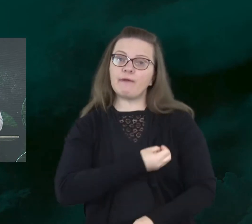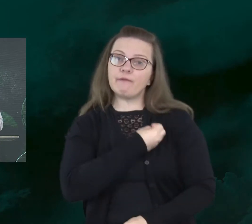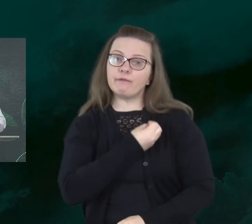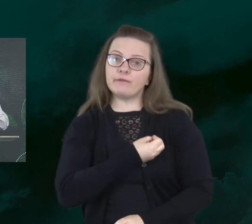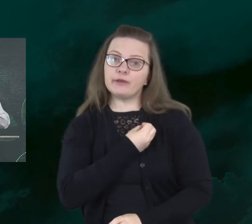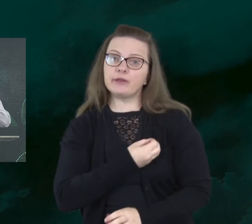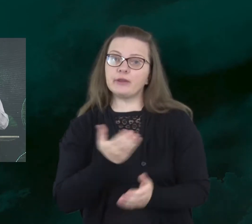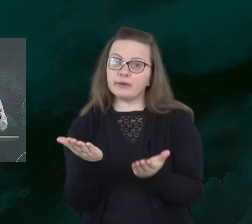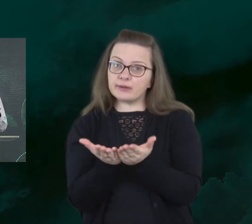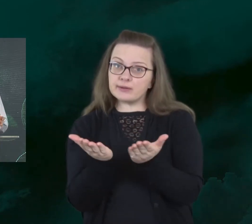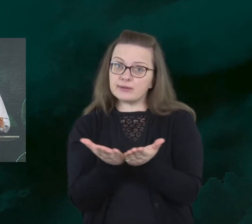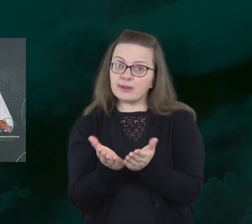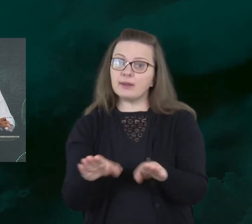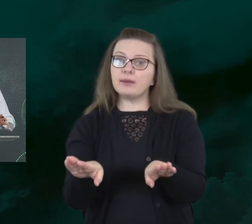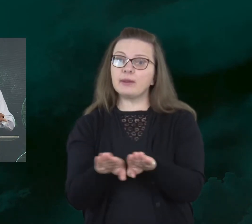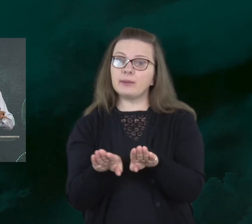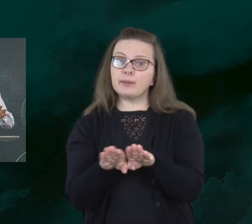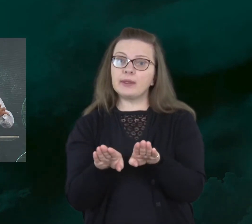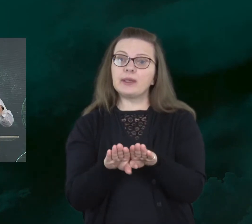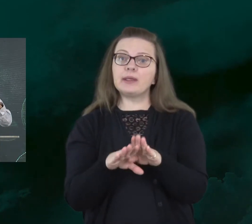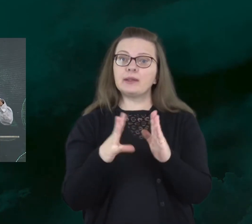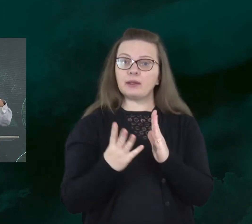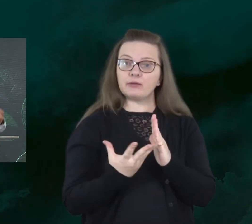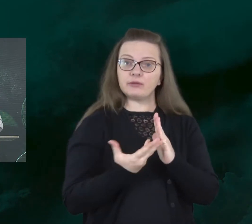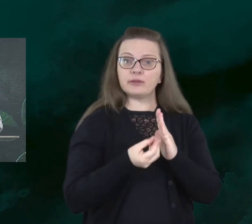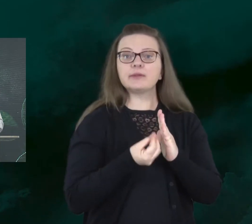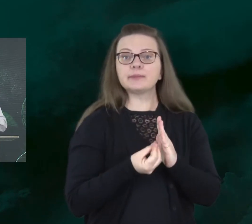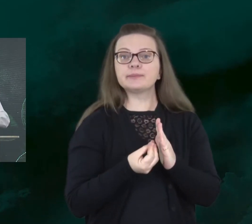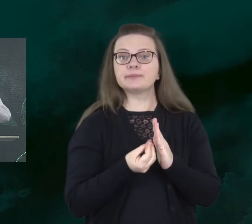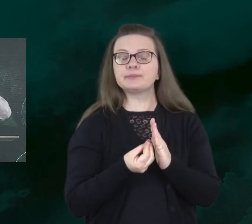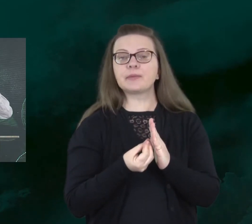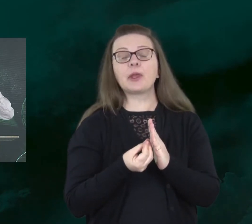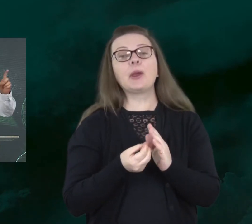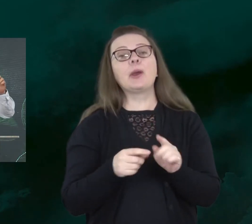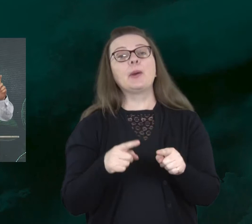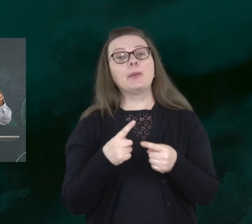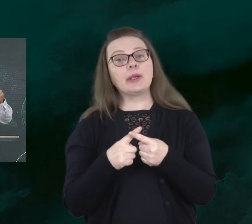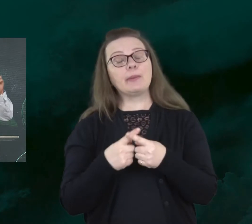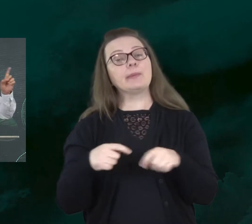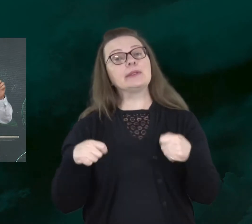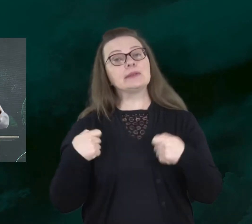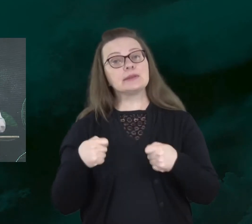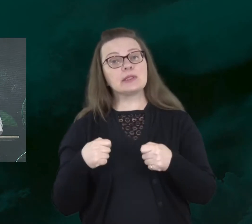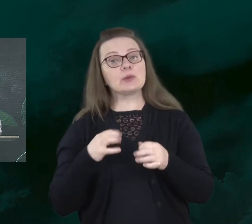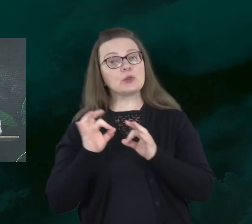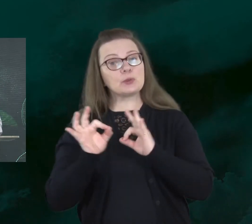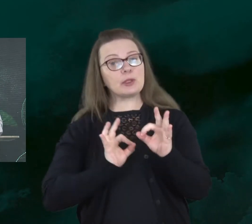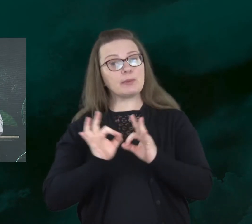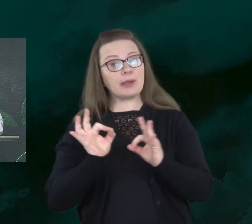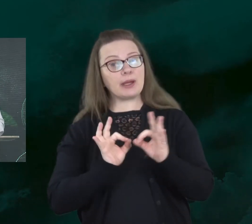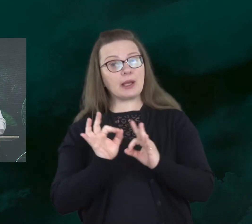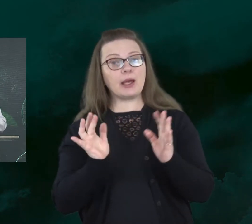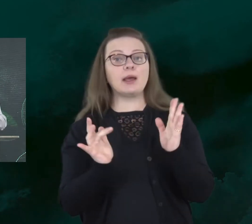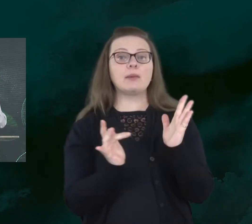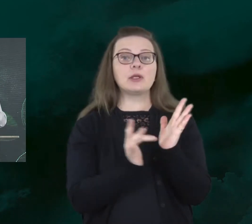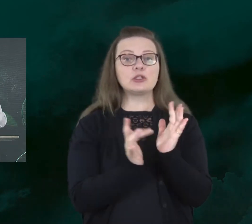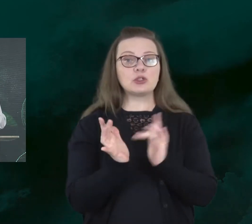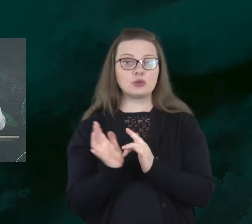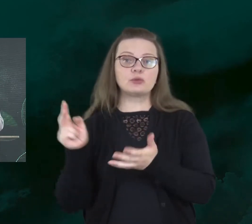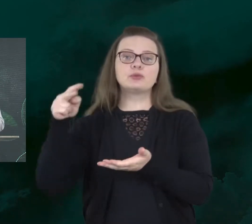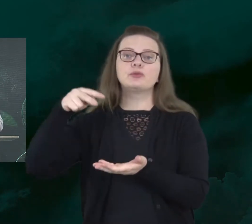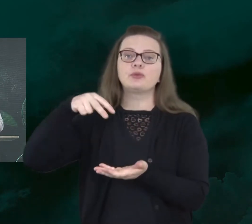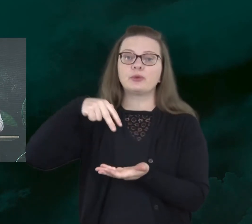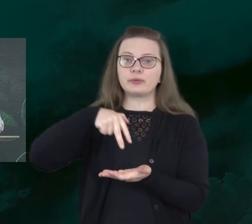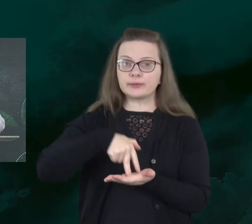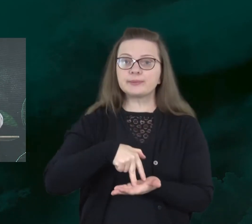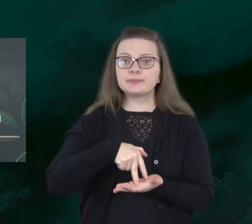da igreja. É assim que nós vamos sendo preparados para a segunda vinda do Senhor, né, irmãos? Então, eu